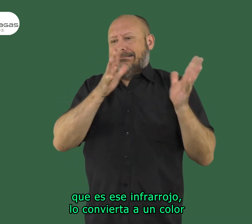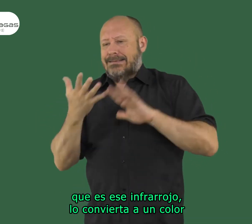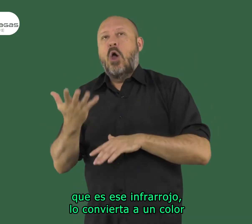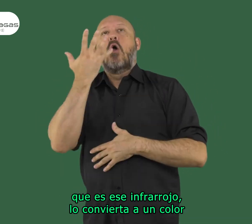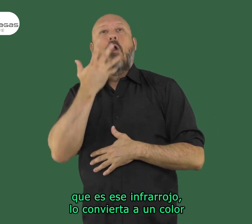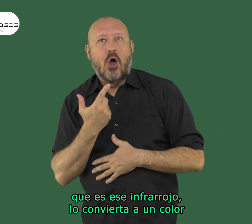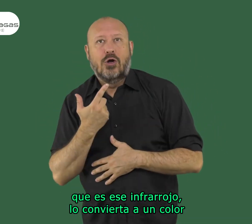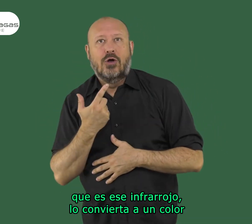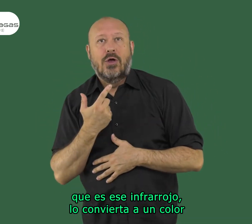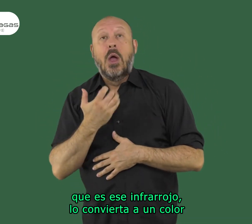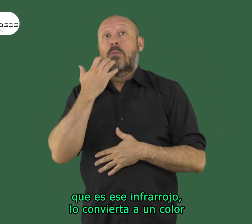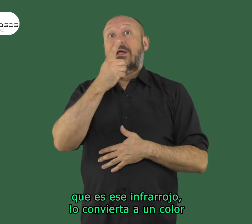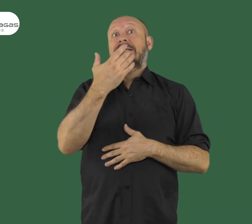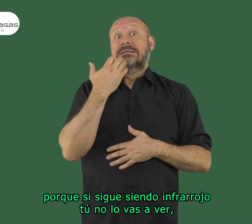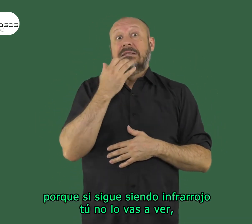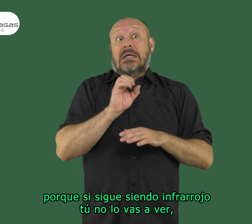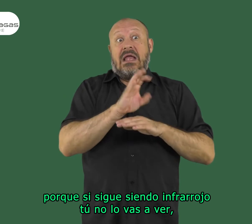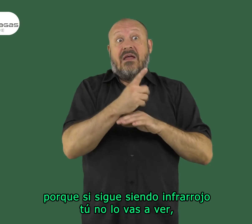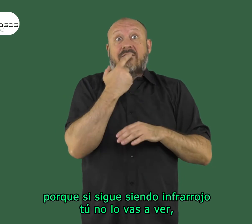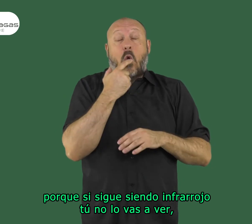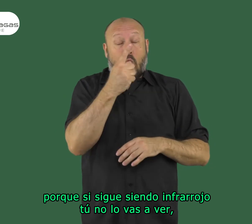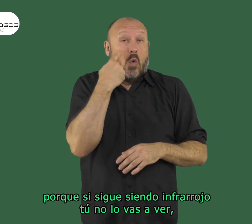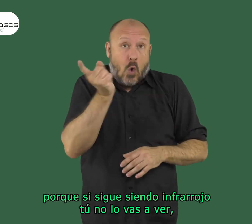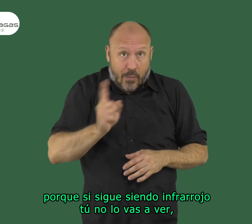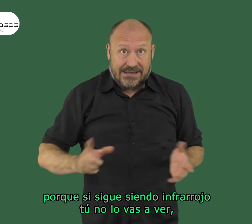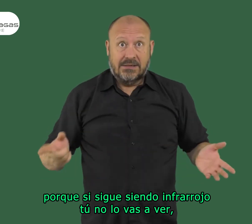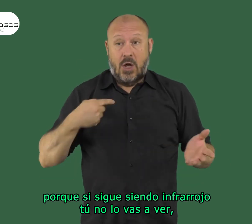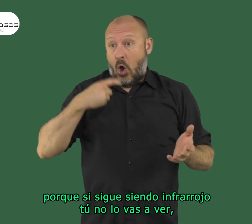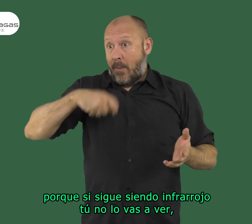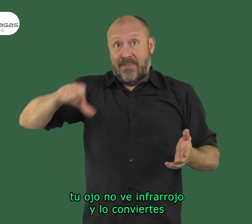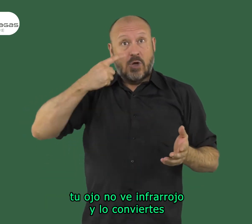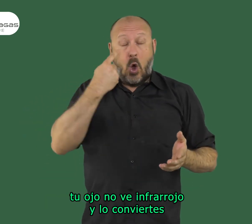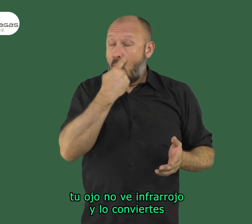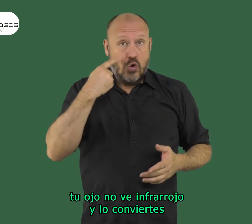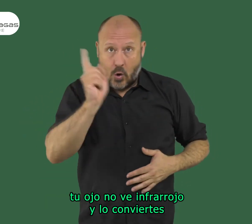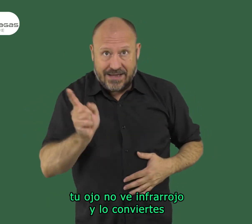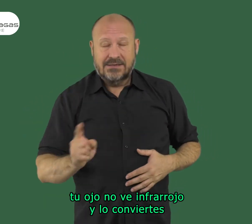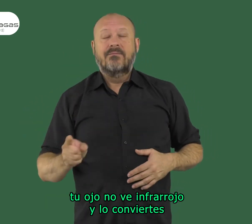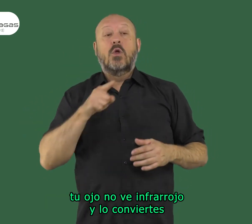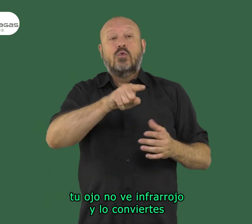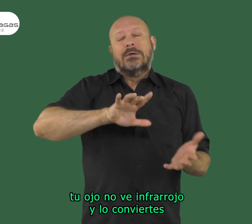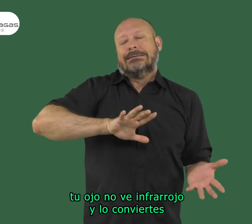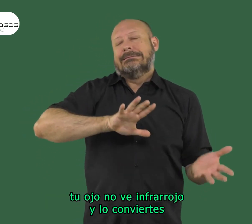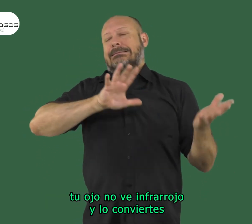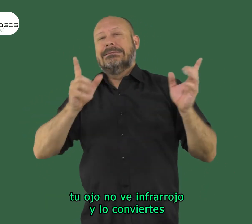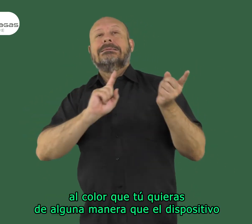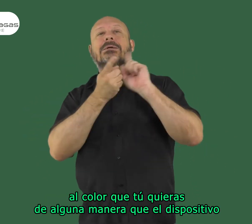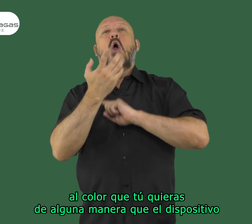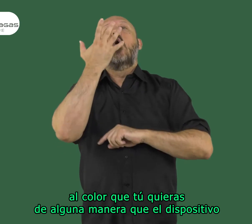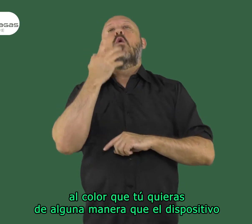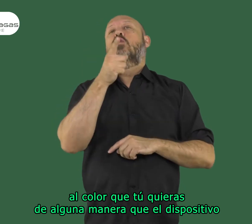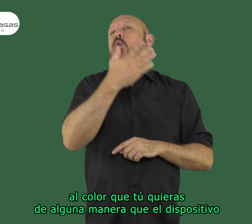infrarrojo lo convierta a un color, porque si sigue siendo infrarrojo tú no lo vas a ver, tu ojo no ve infrarrojo, y lo